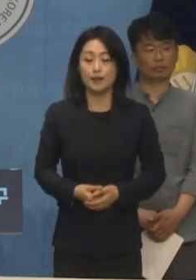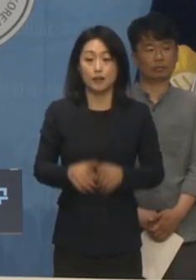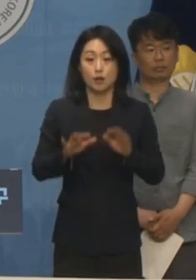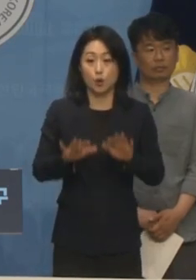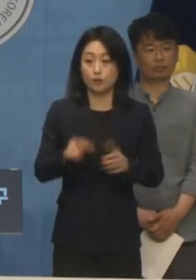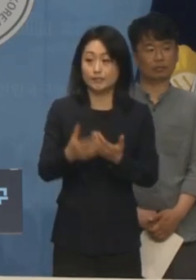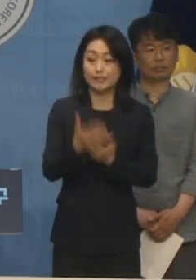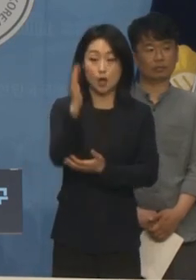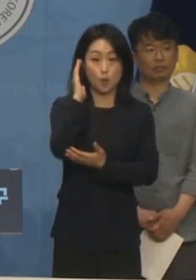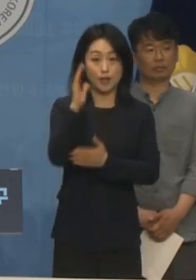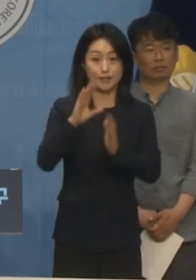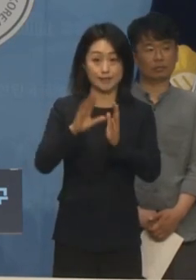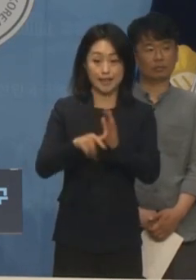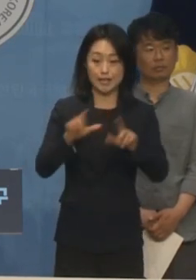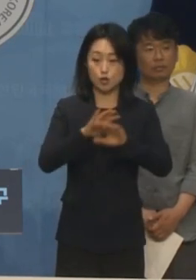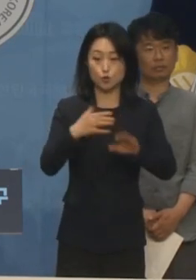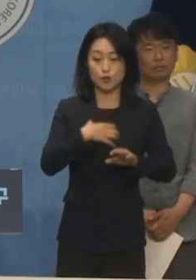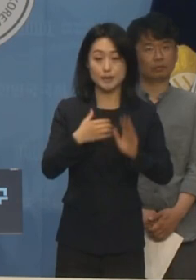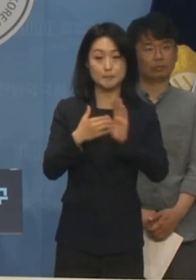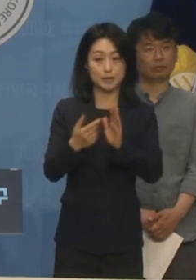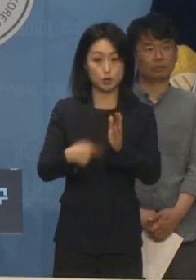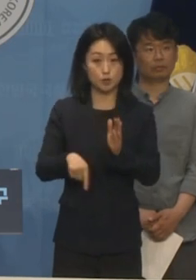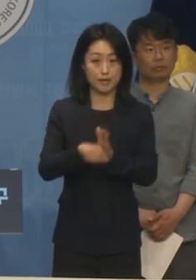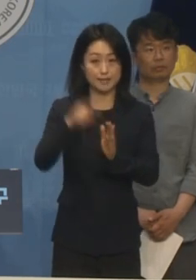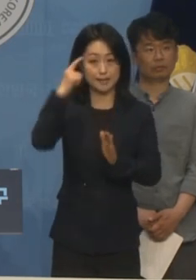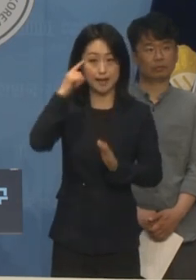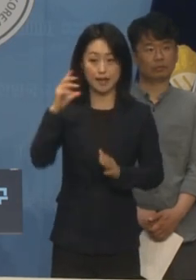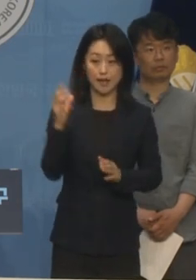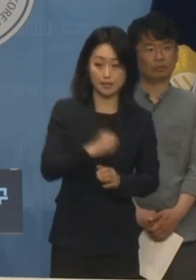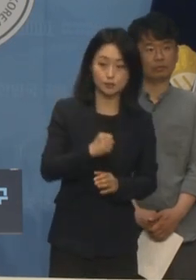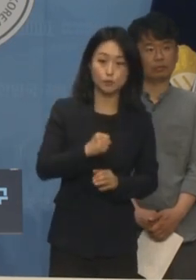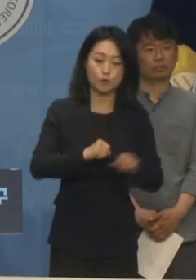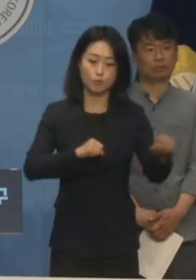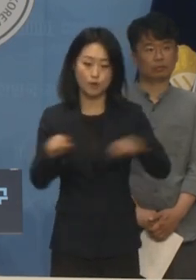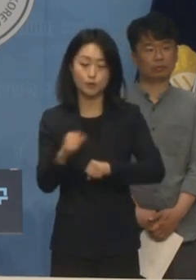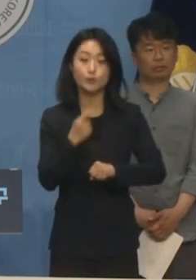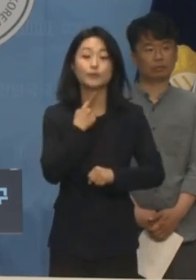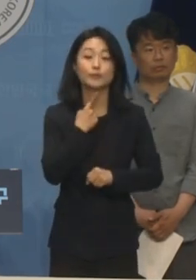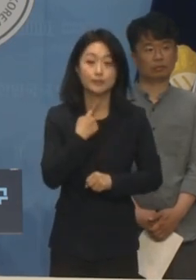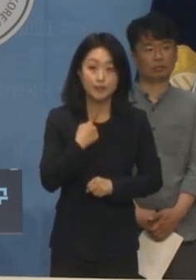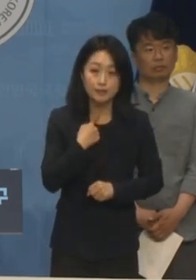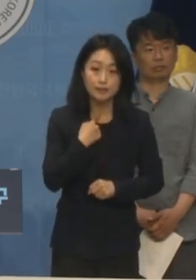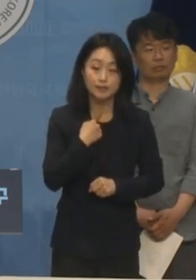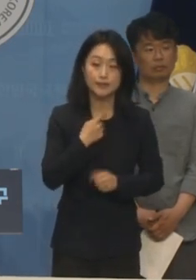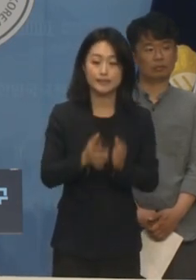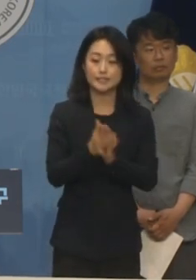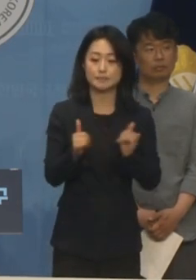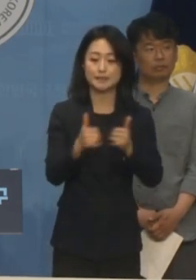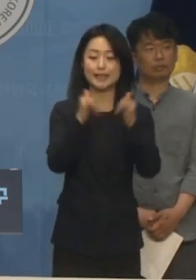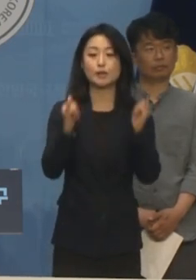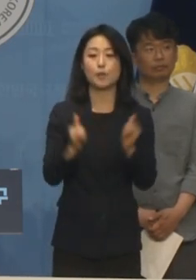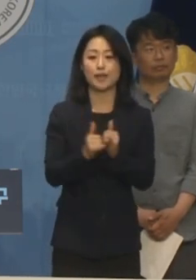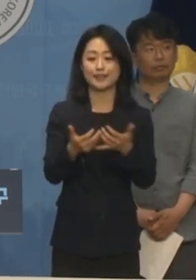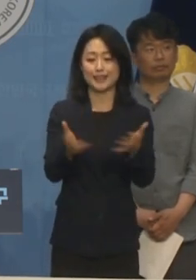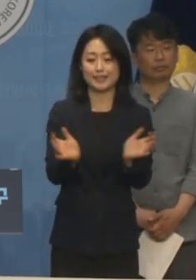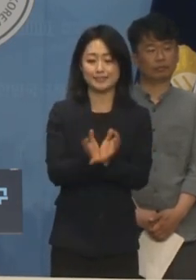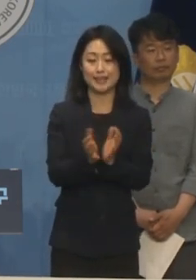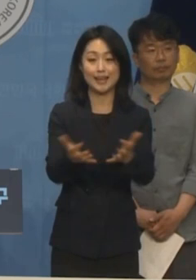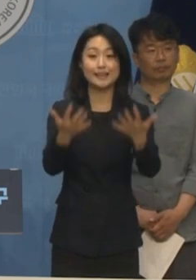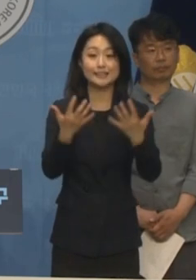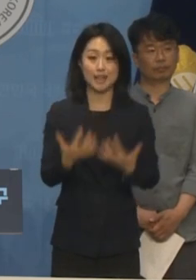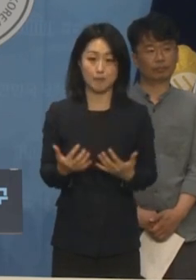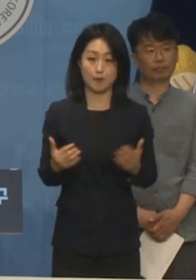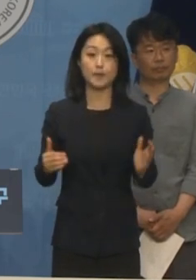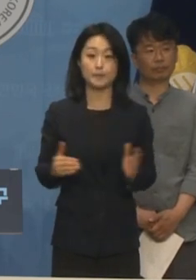오늘 기자회견에는 기후위기에 대응하겠다는 일념으로 최전방에서 활동하시는 여러 시민사회단체에서 함께해